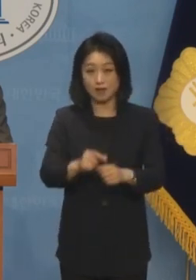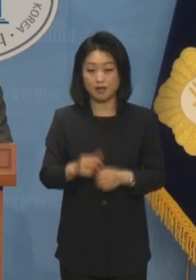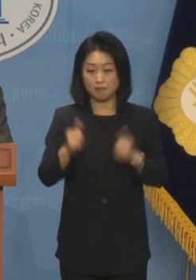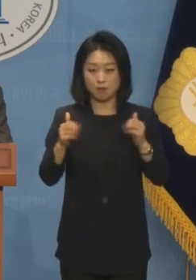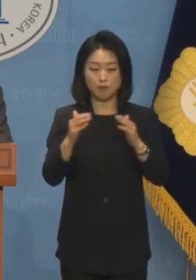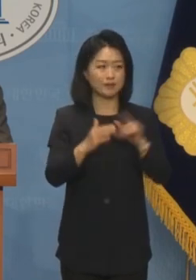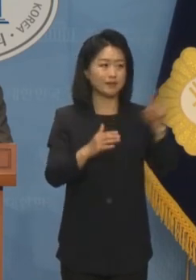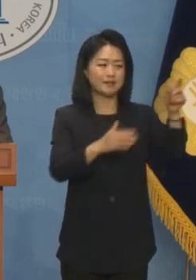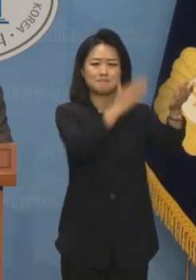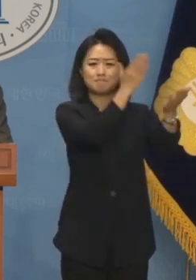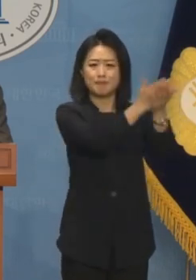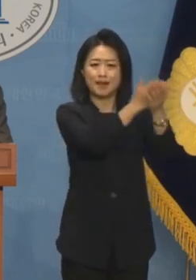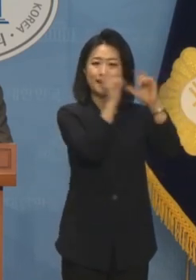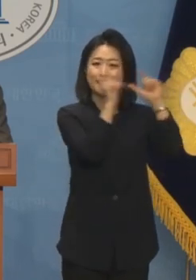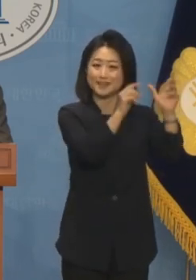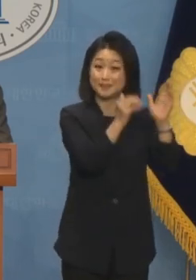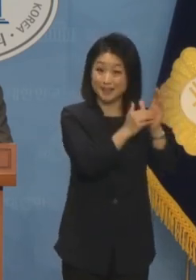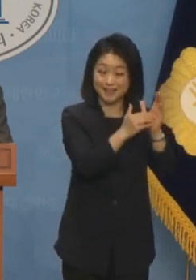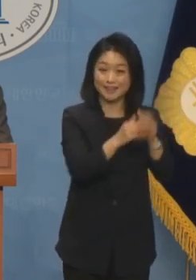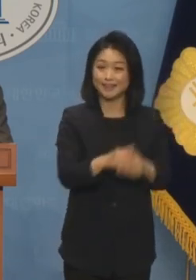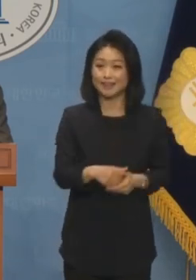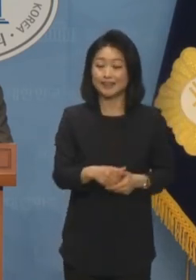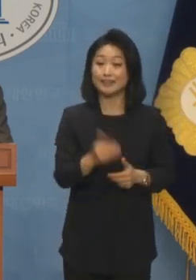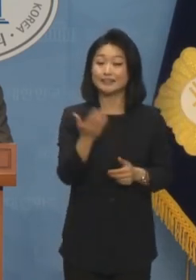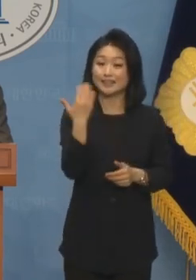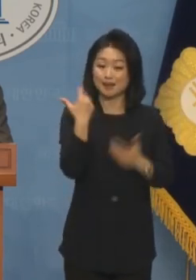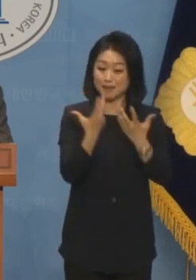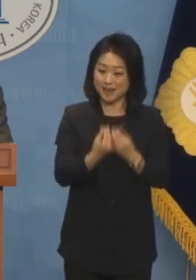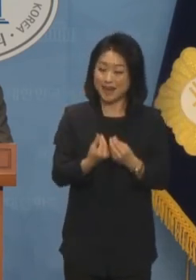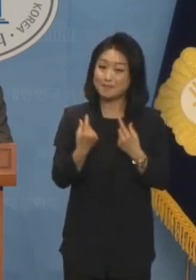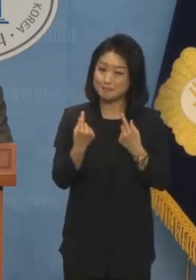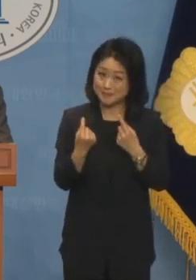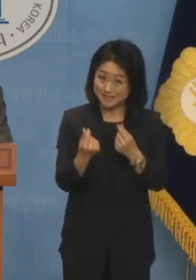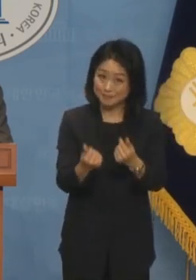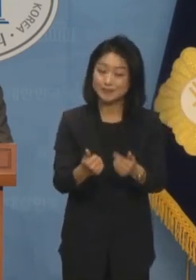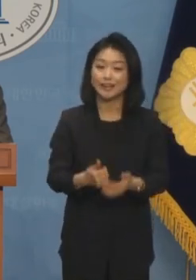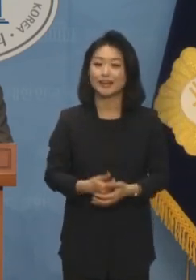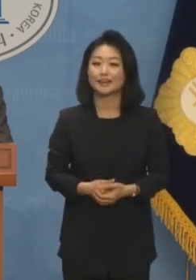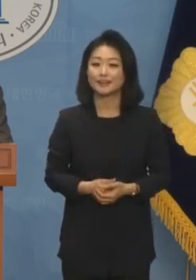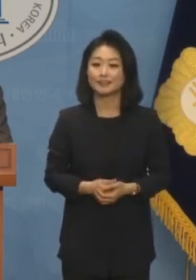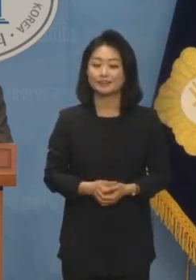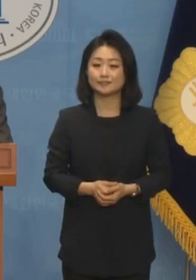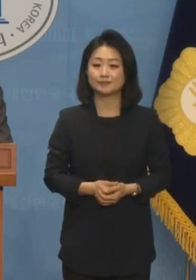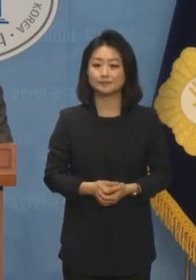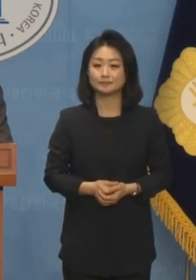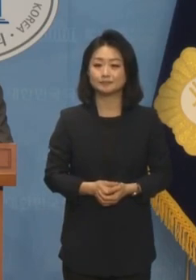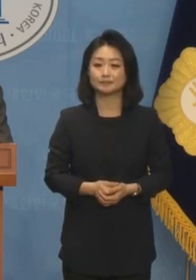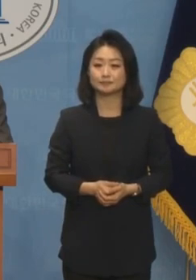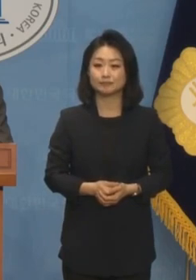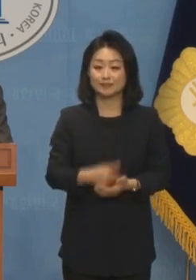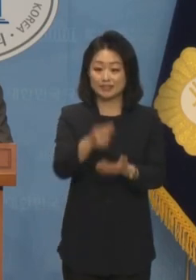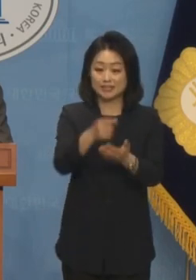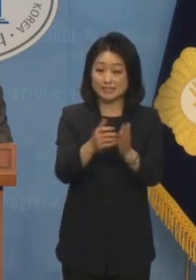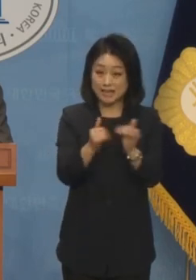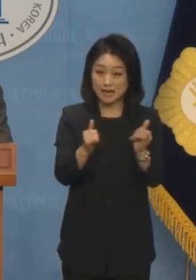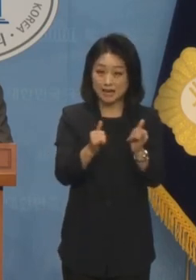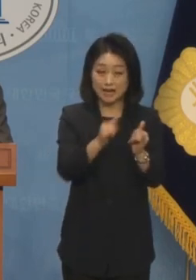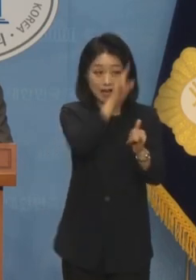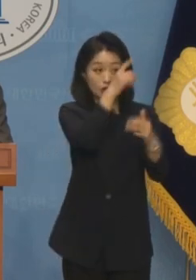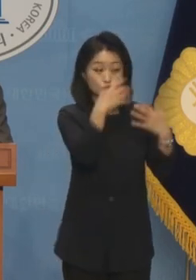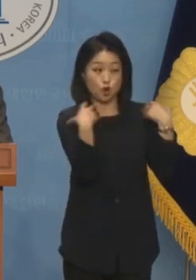조치입니다. 이번 건도 지난 사례들과 크게 다르지 않았습니다. 기자가 정부